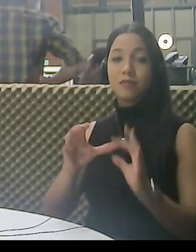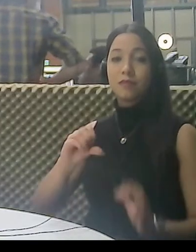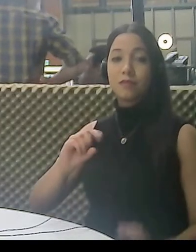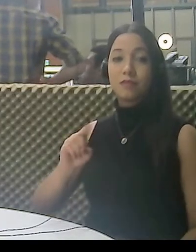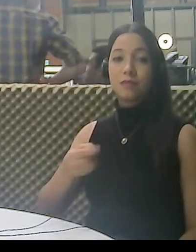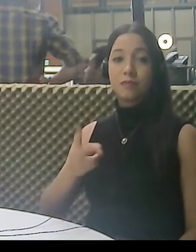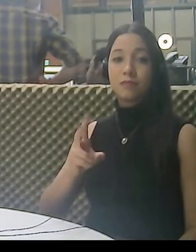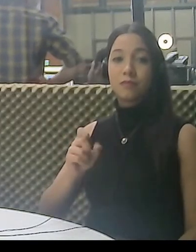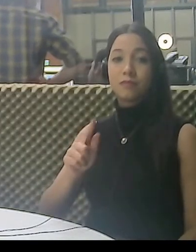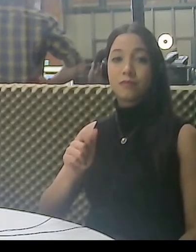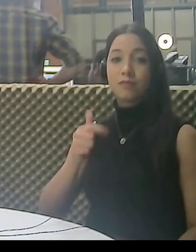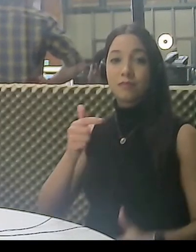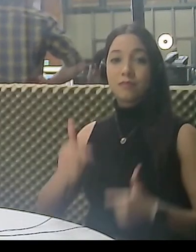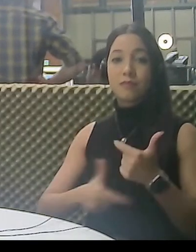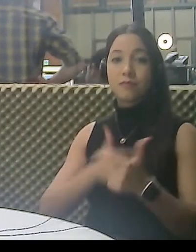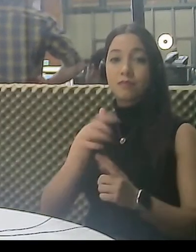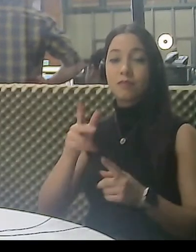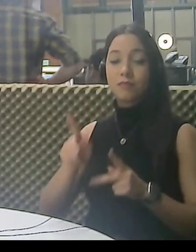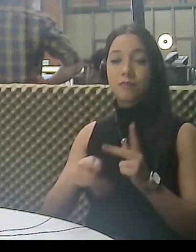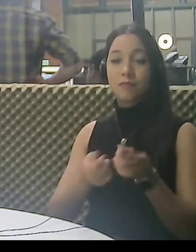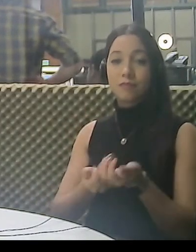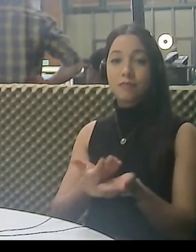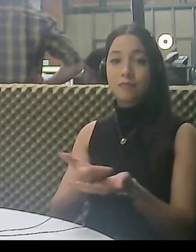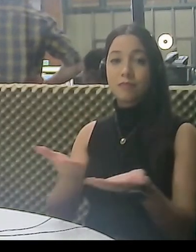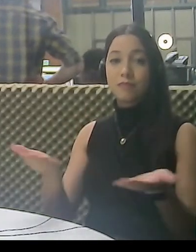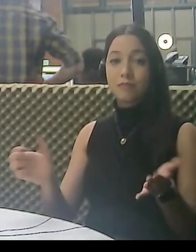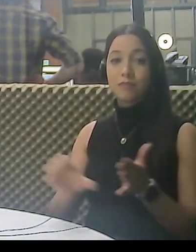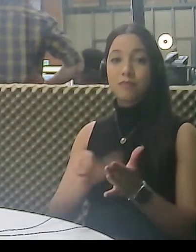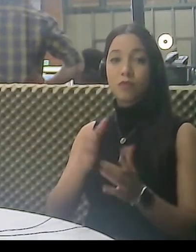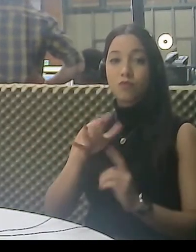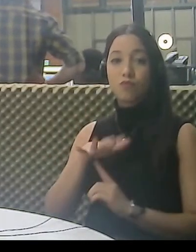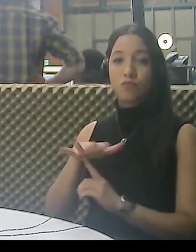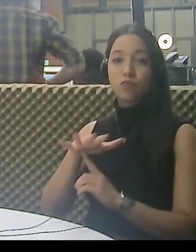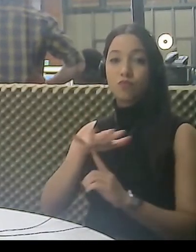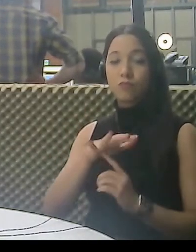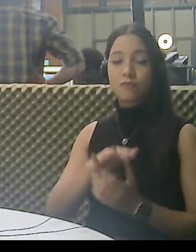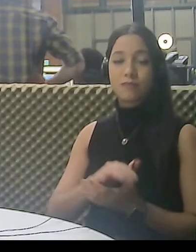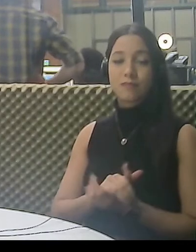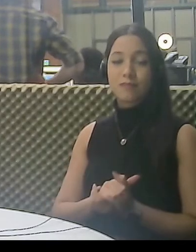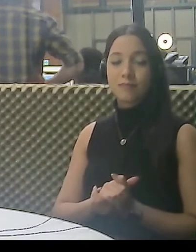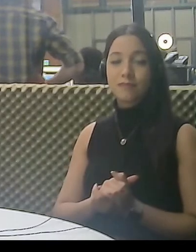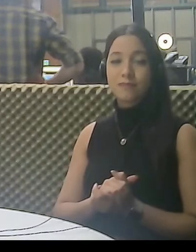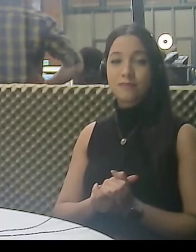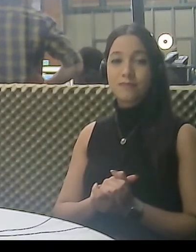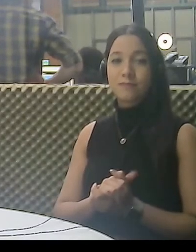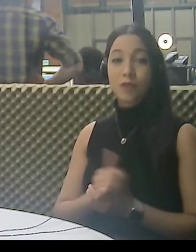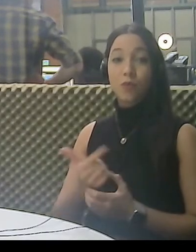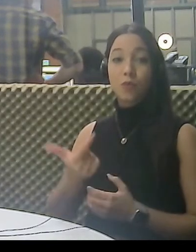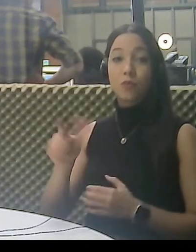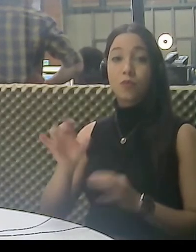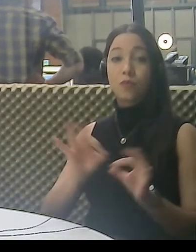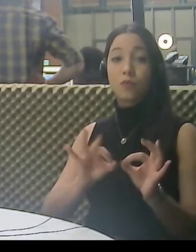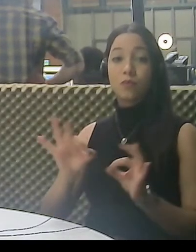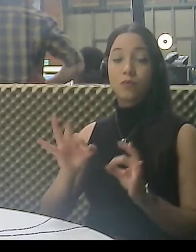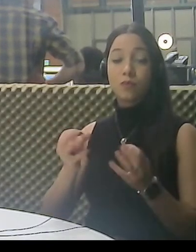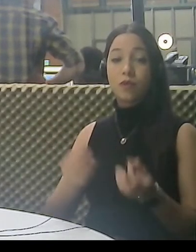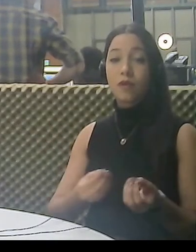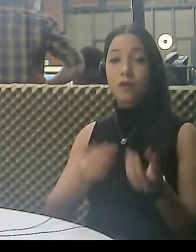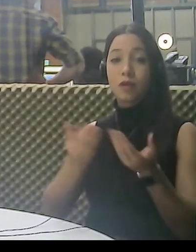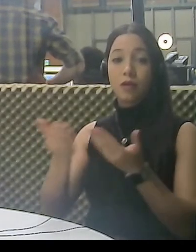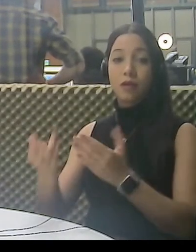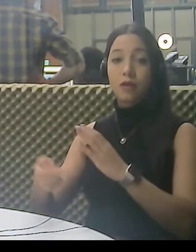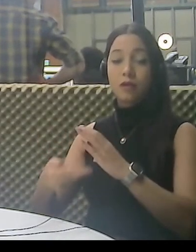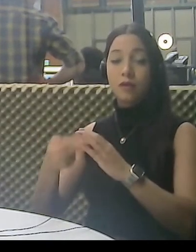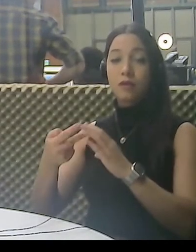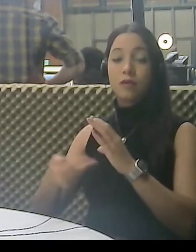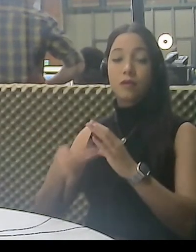9 mil vagas de emprego à população em sua primeira edição. Outro projeto enviado para a Câmara dos